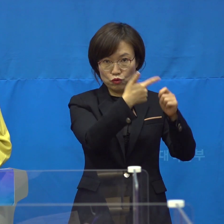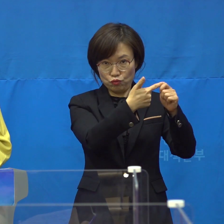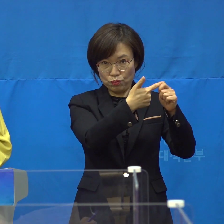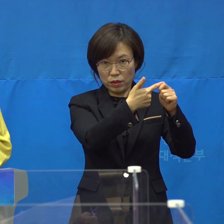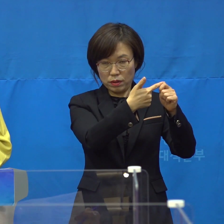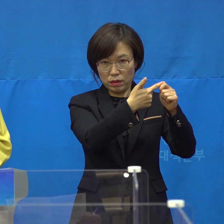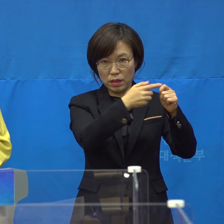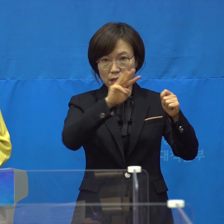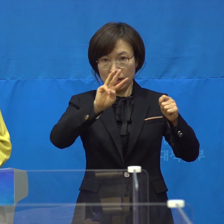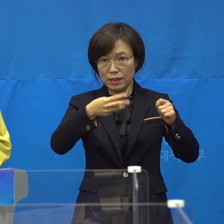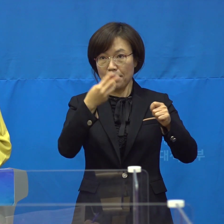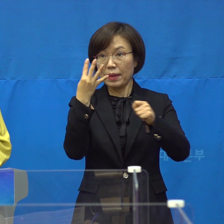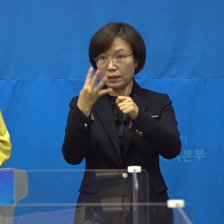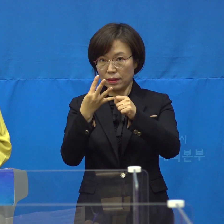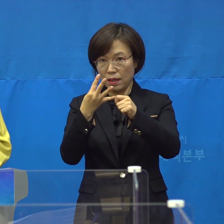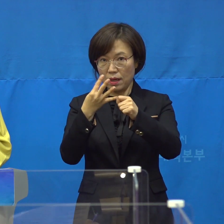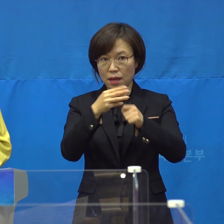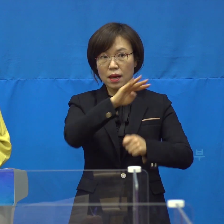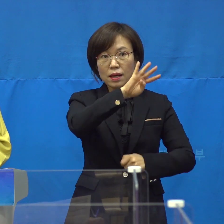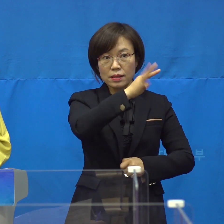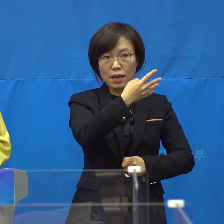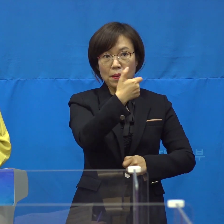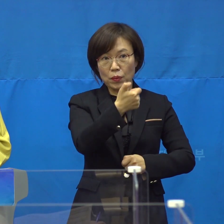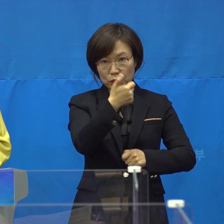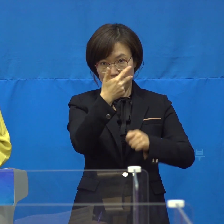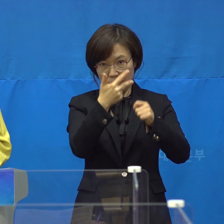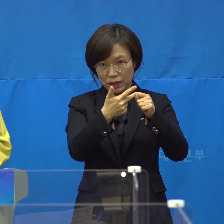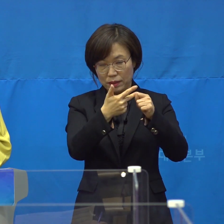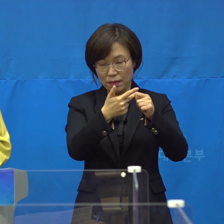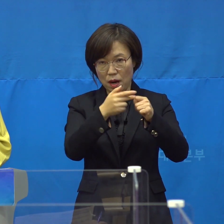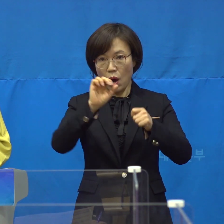286번과 304번, 457번,